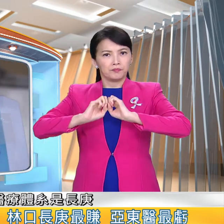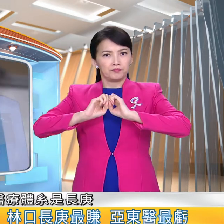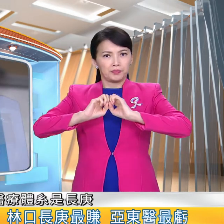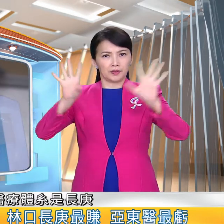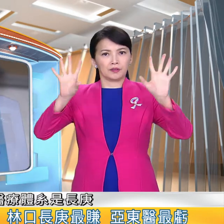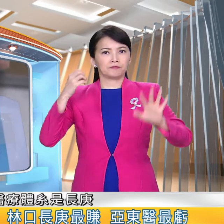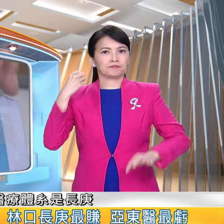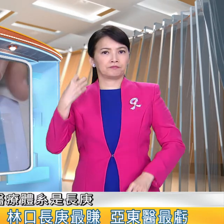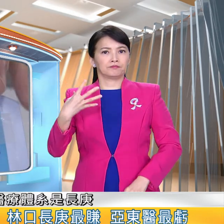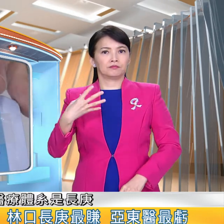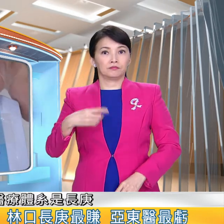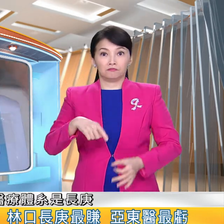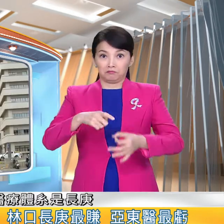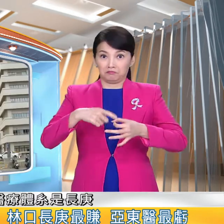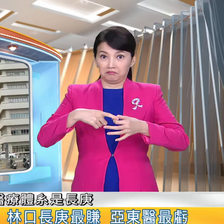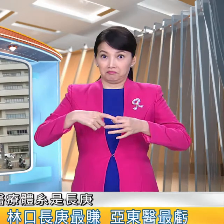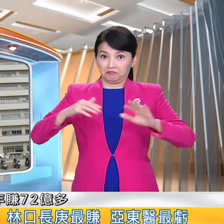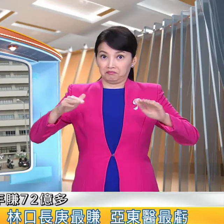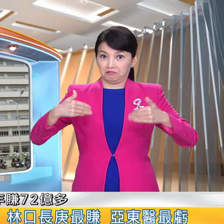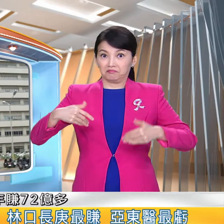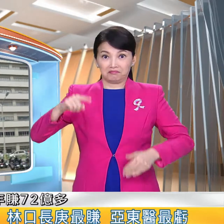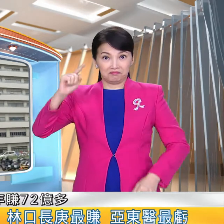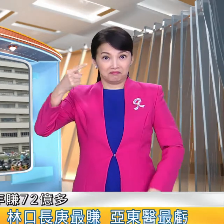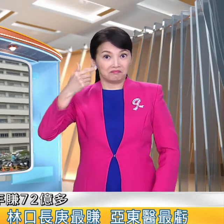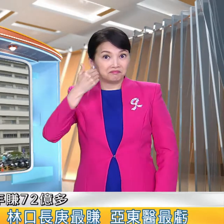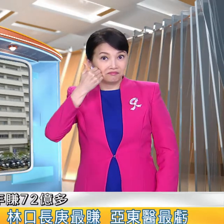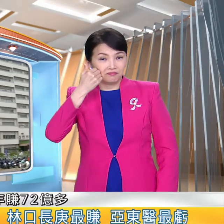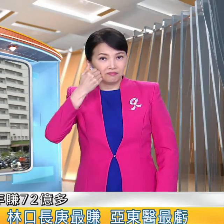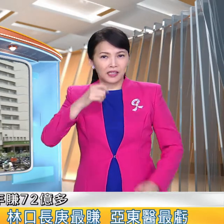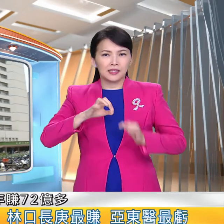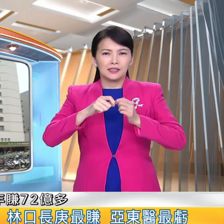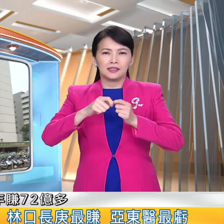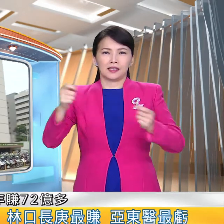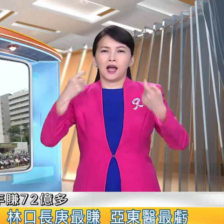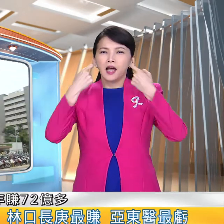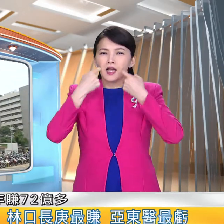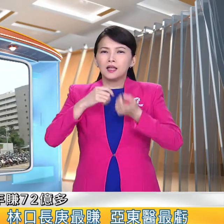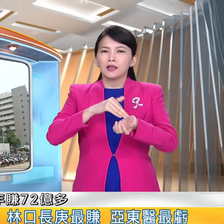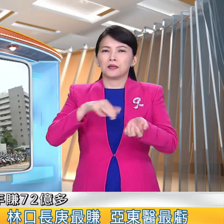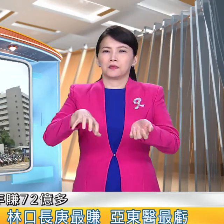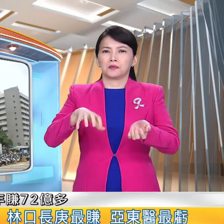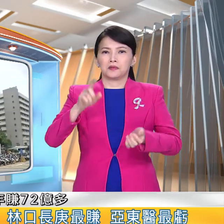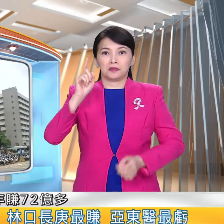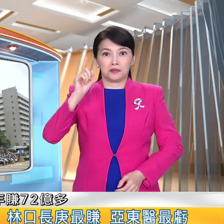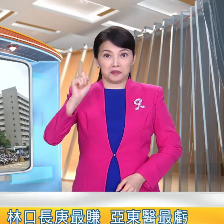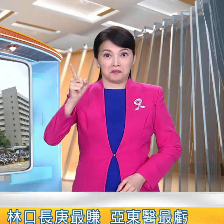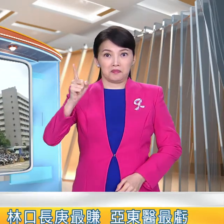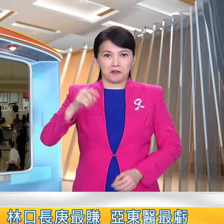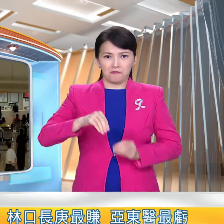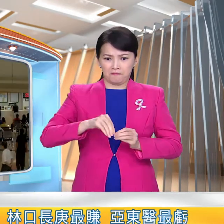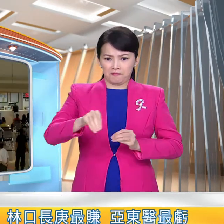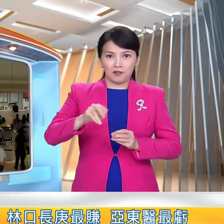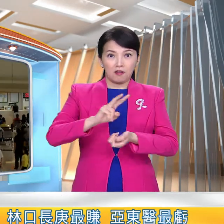庚，尤其林口长庚年赚72亿最多，连续4年居